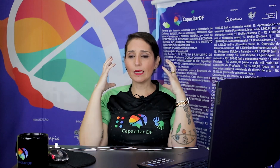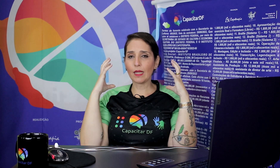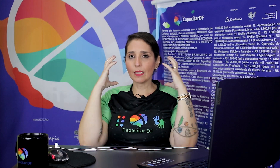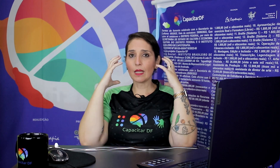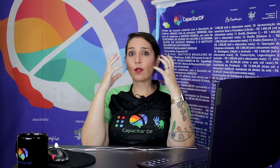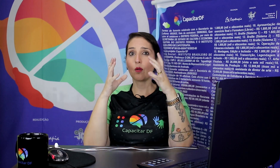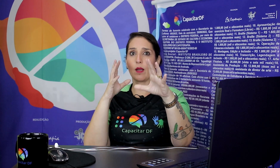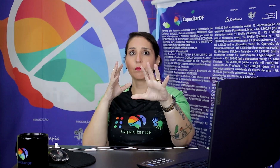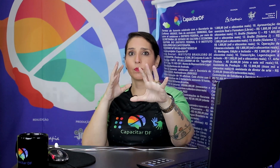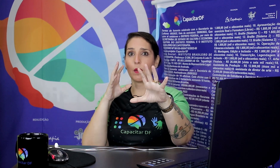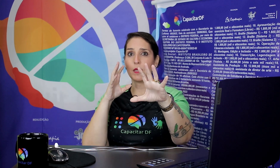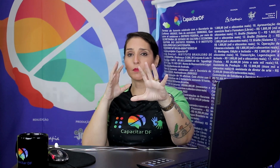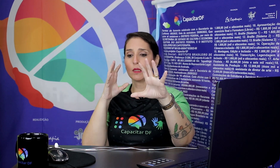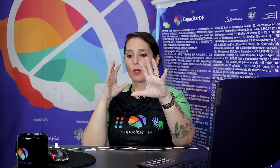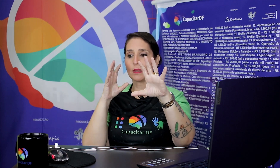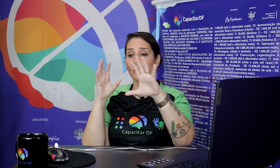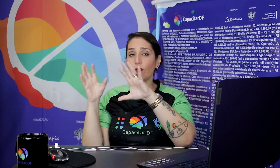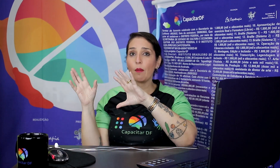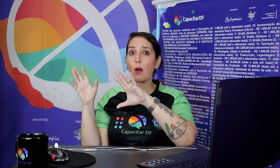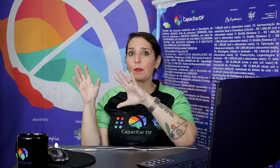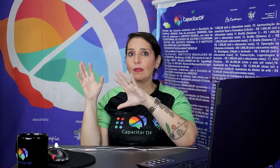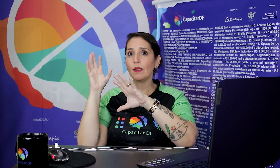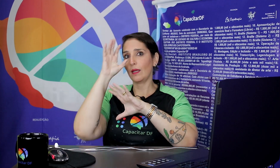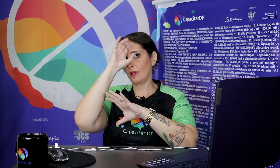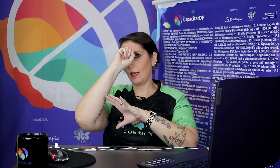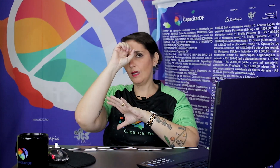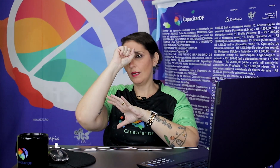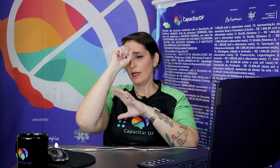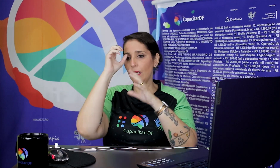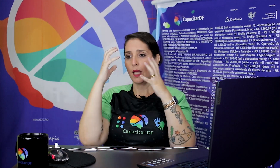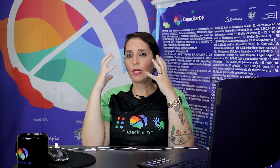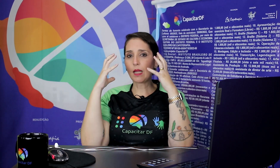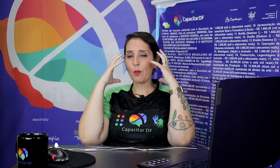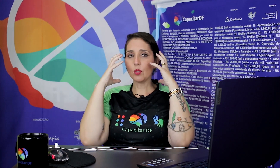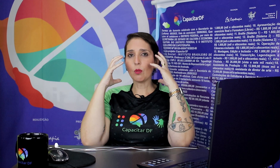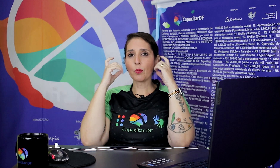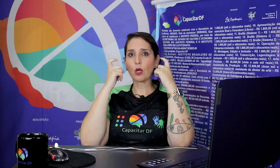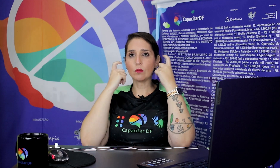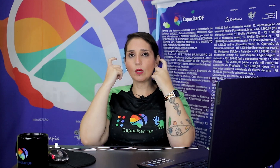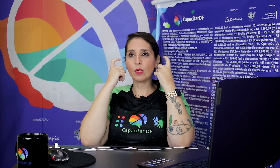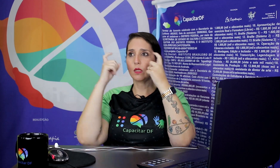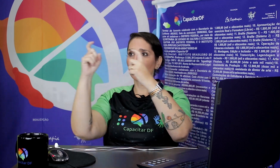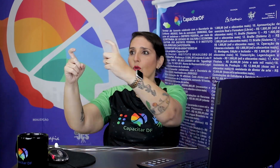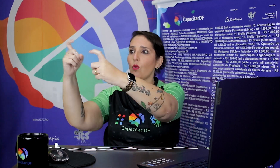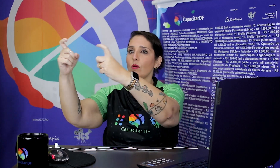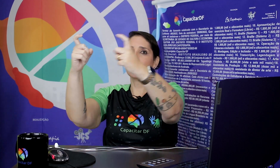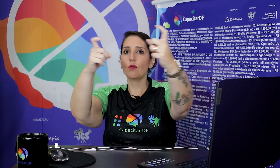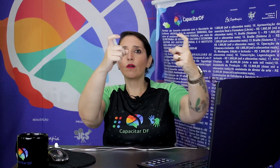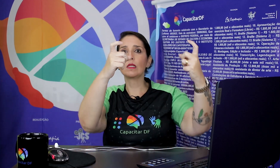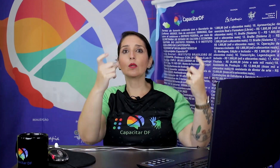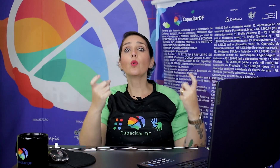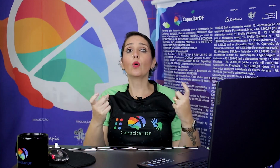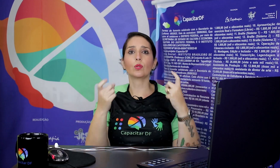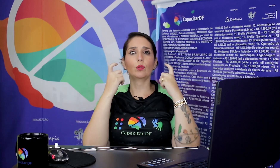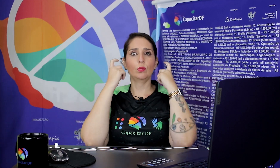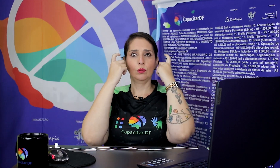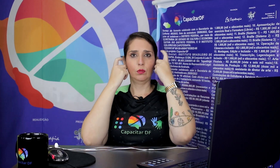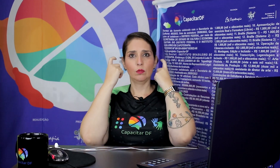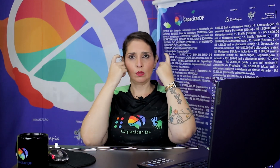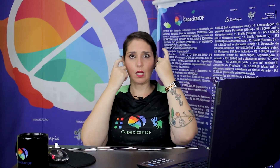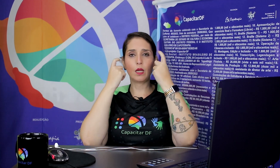Preocupar, ele tem essa... na mesma situação do verbo aprender, né? Ele está muito próximo aqui, então eu não consigo fazer no